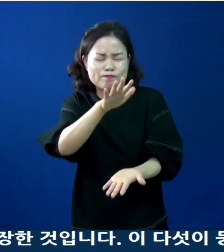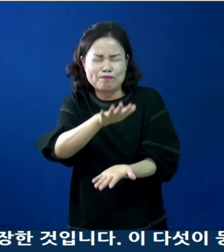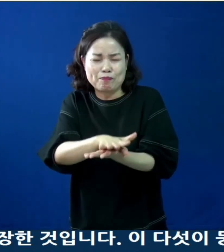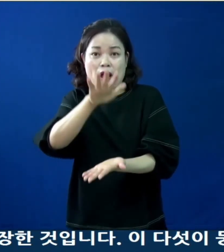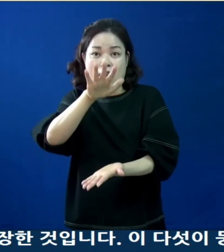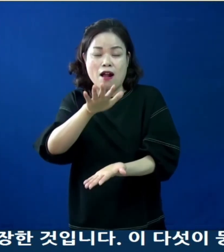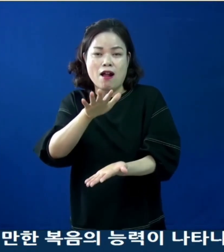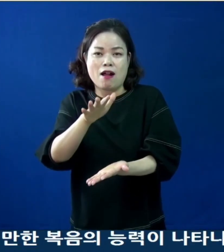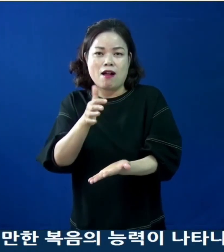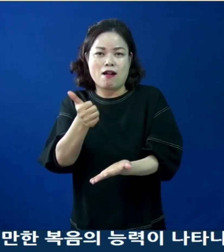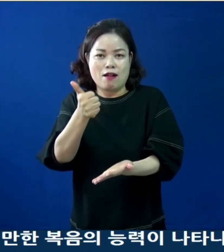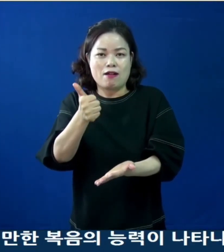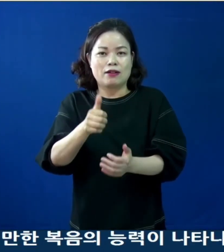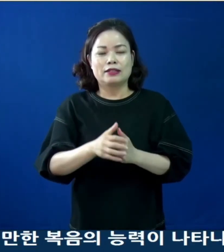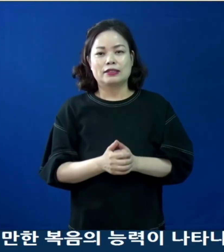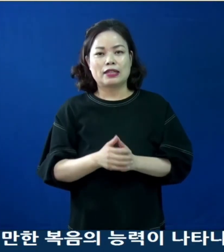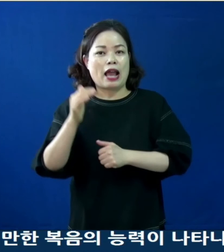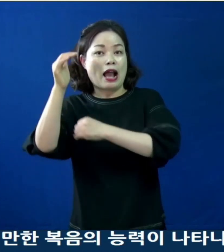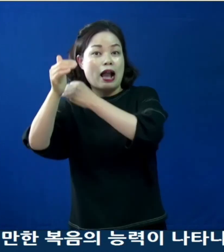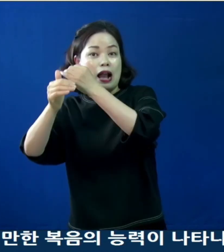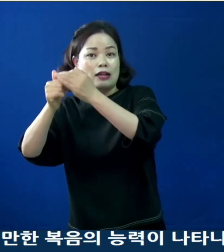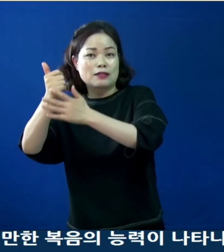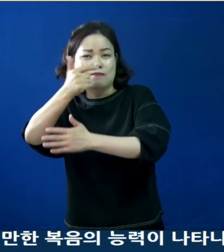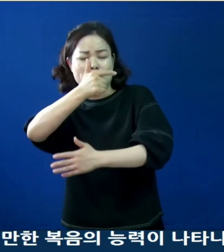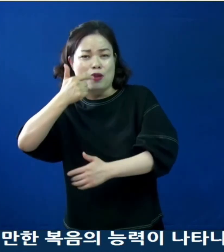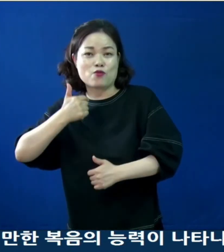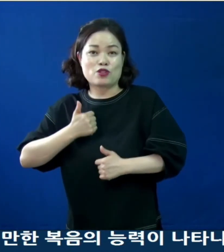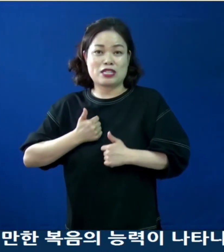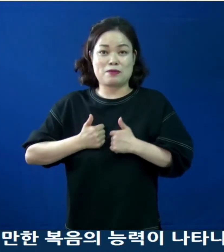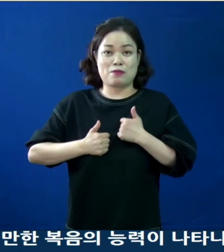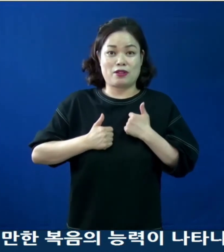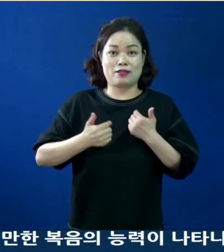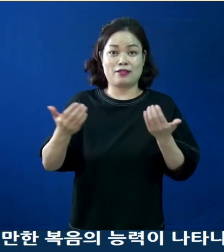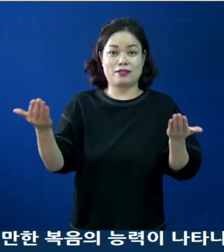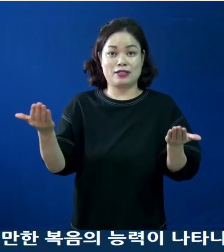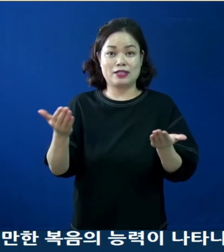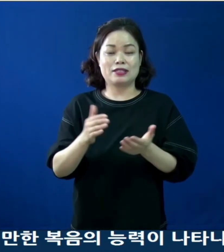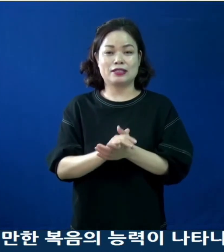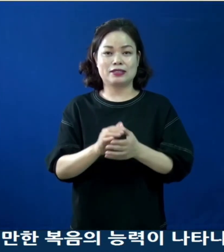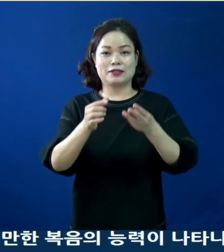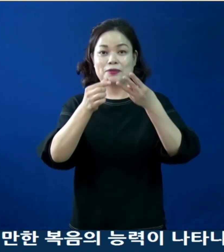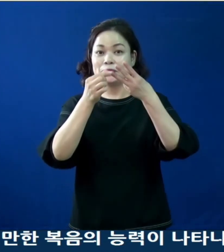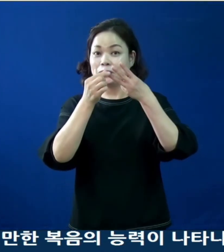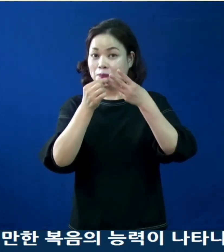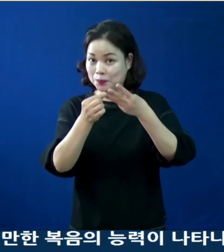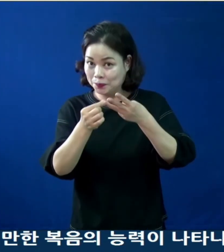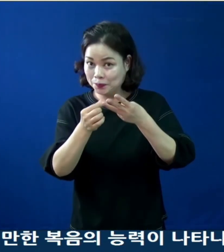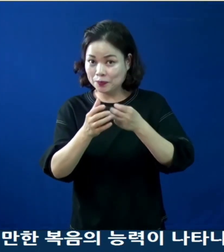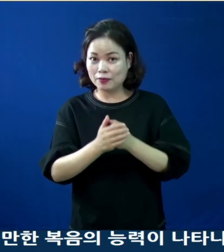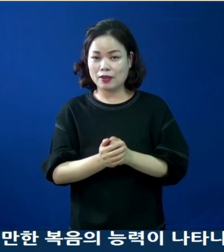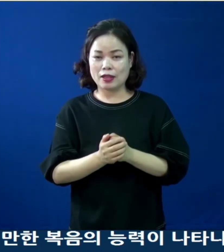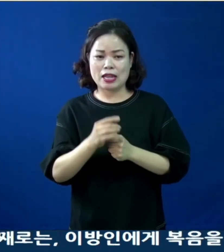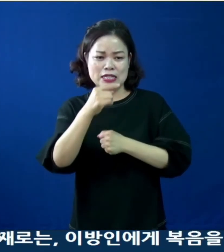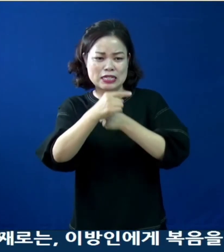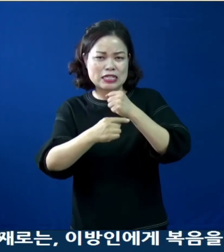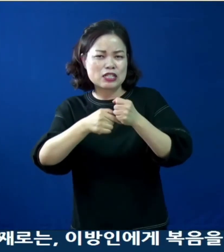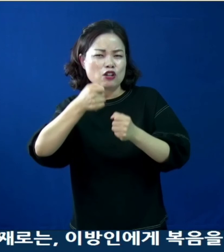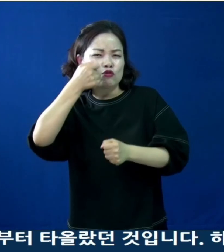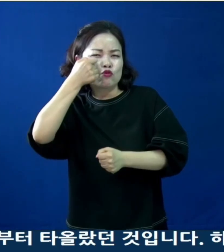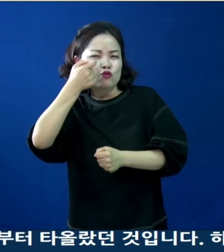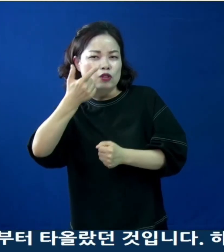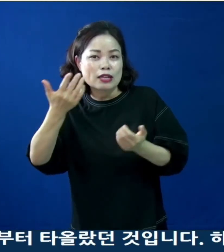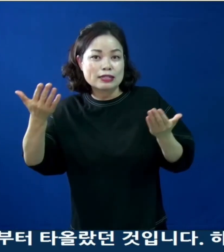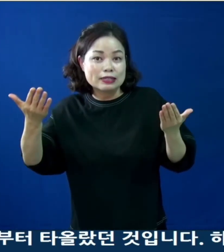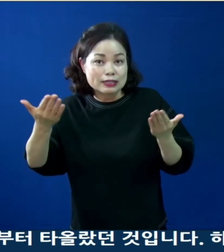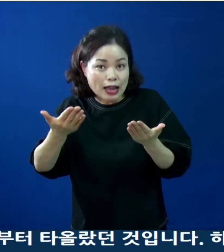타오릅니다. 이것이 하나님이 매우 기뻐했던 일이었고요. 세 번째, 1년 6개월의 사역을